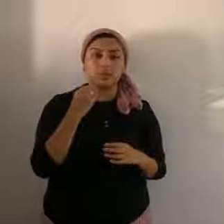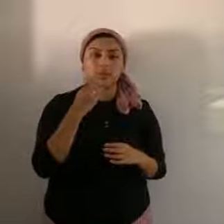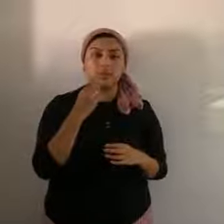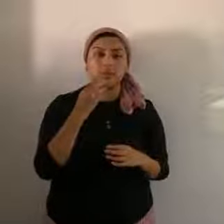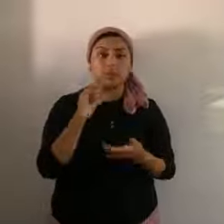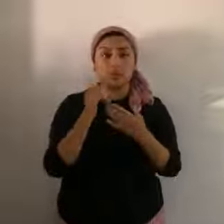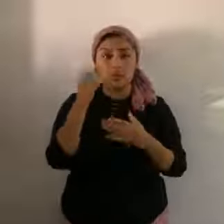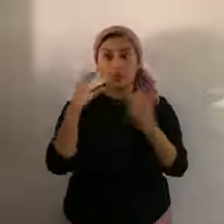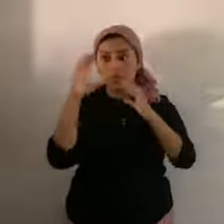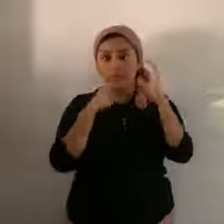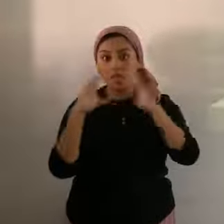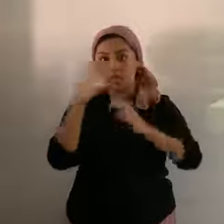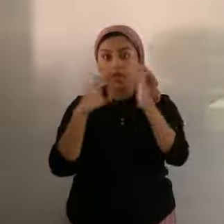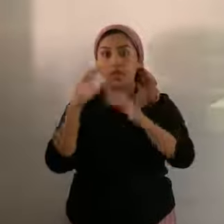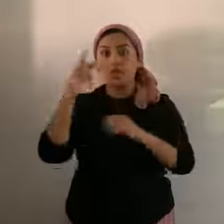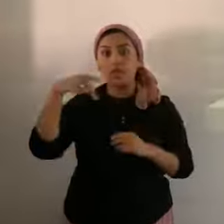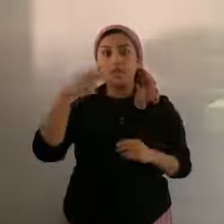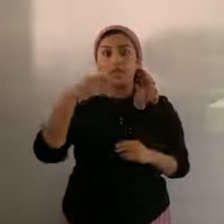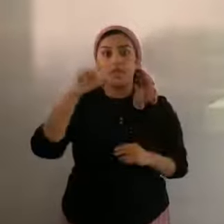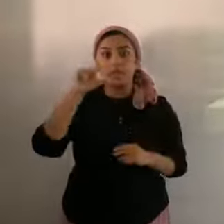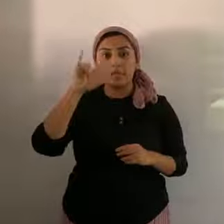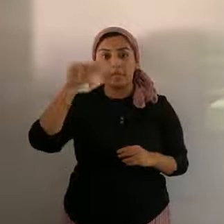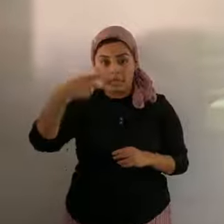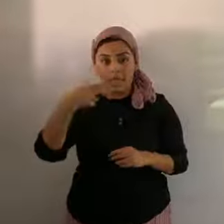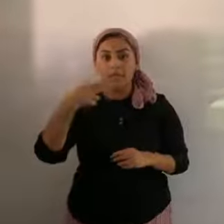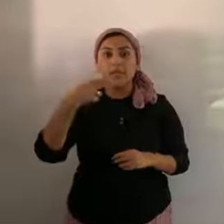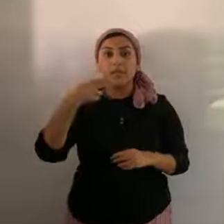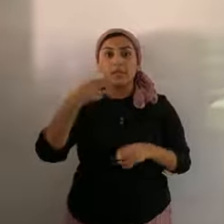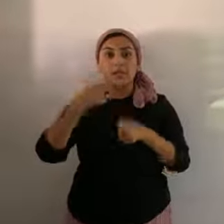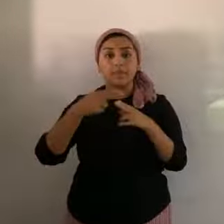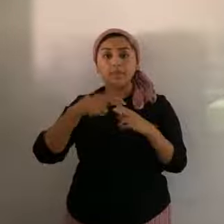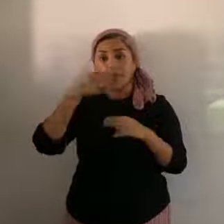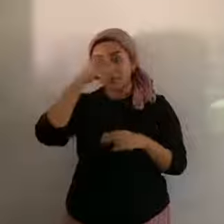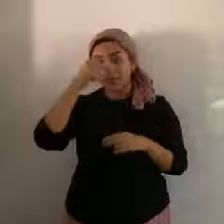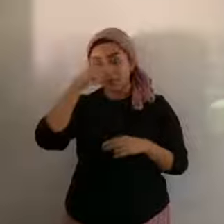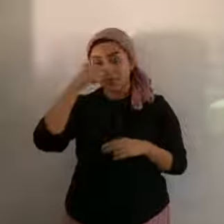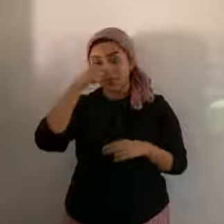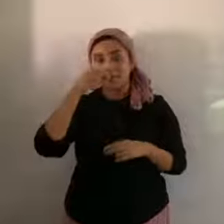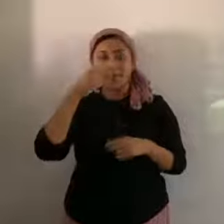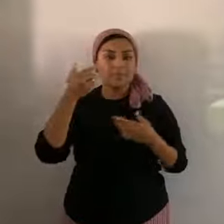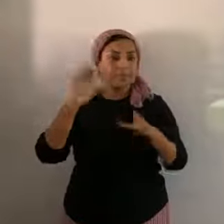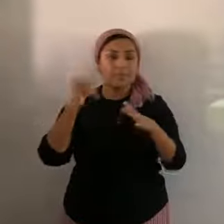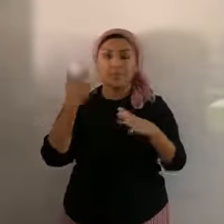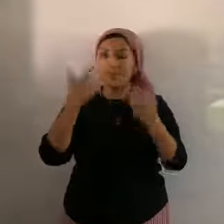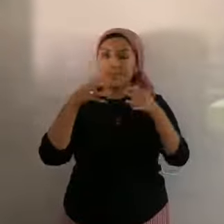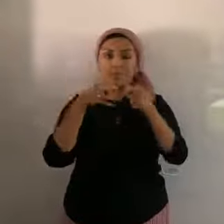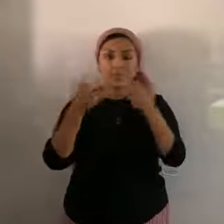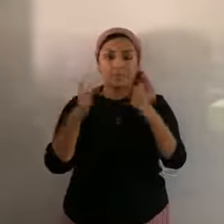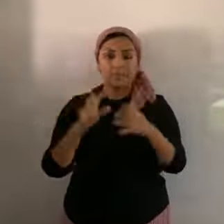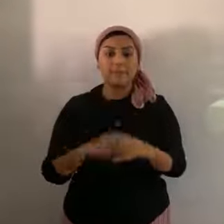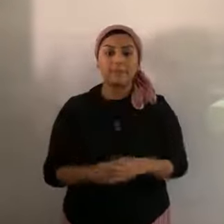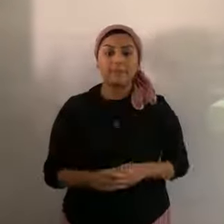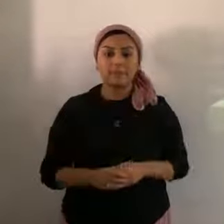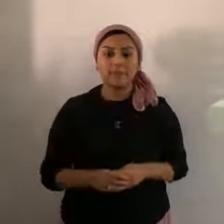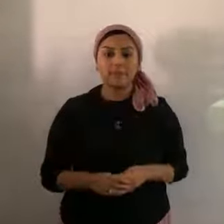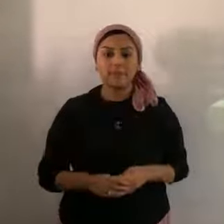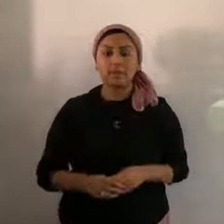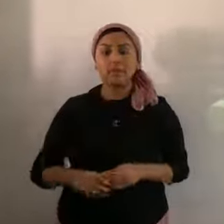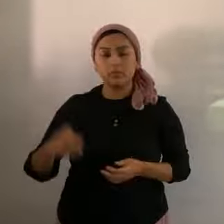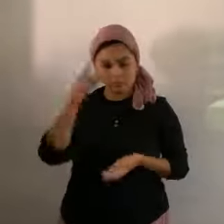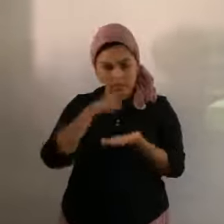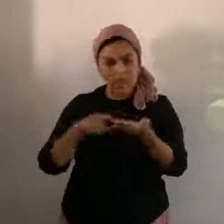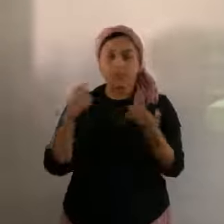por eso buscaron a Felipe. Y Felipe es un nombre griego y por eso buscaron a Felipe. Todo eso está ministrado.